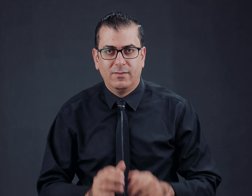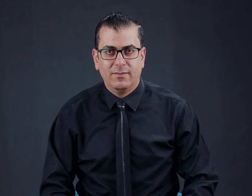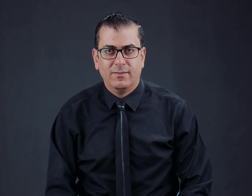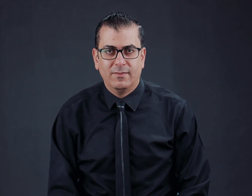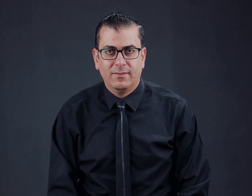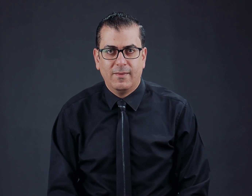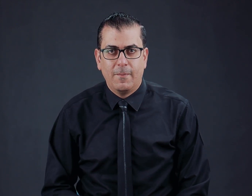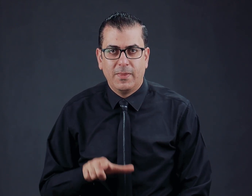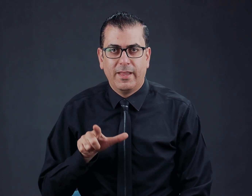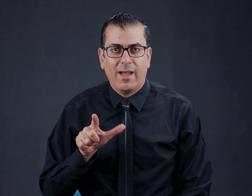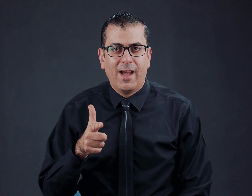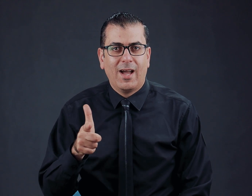العقبة،